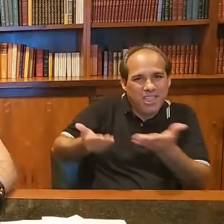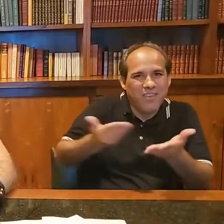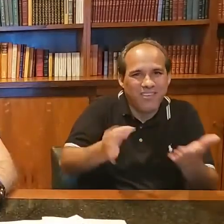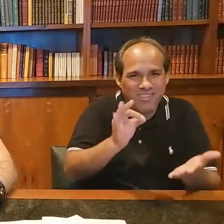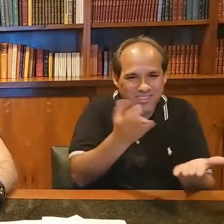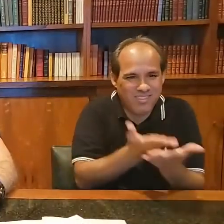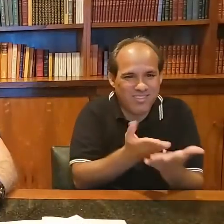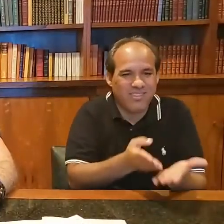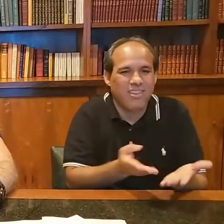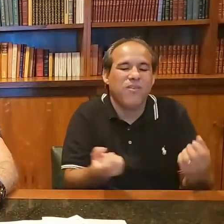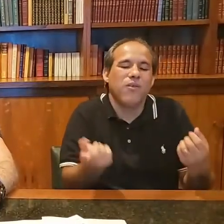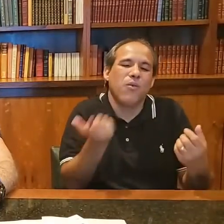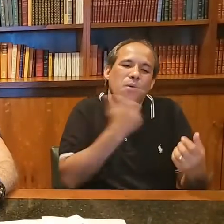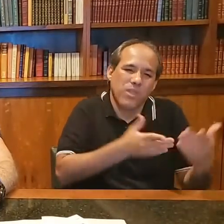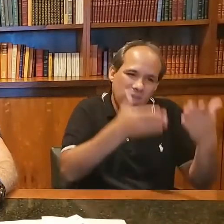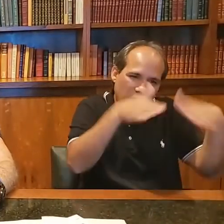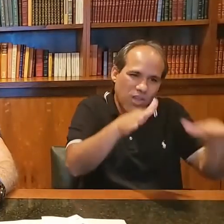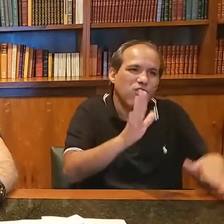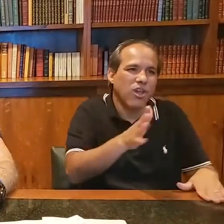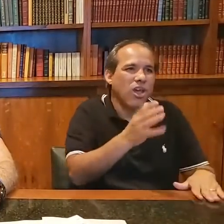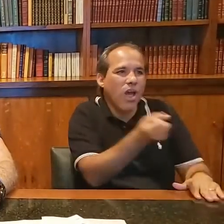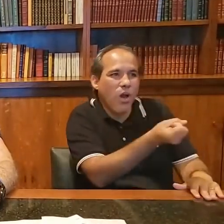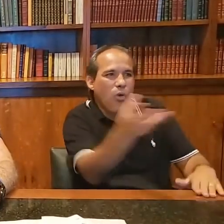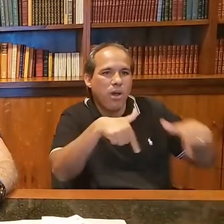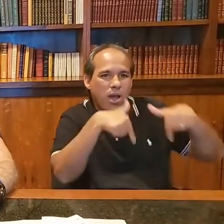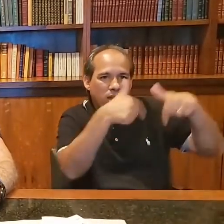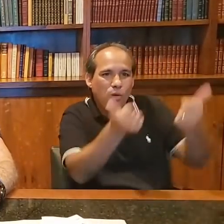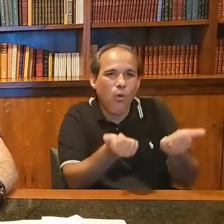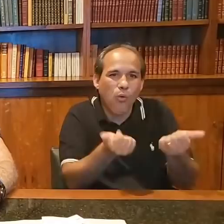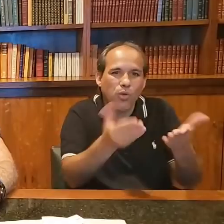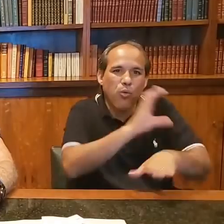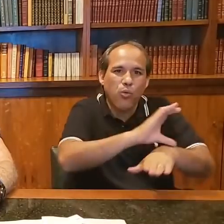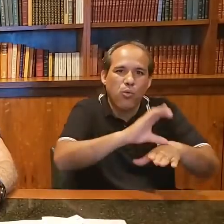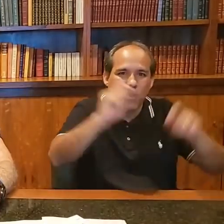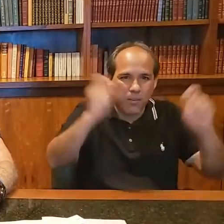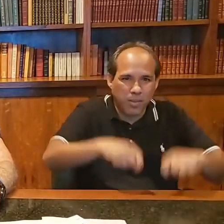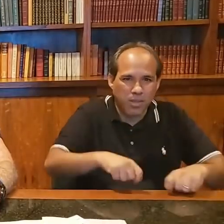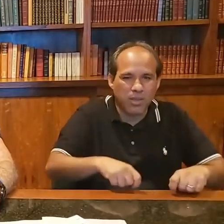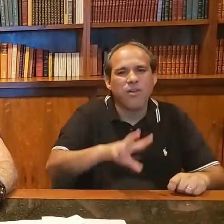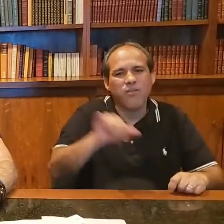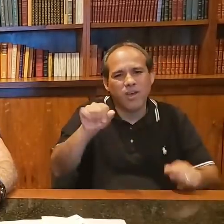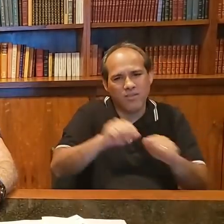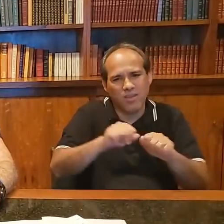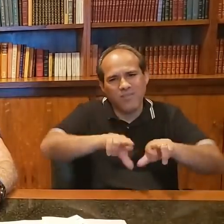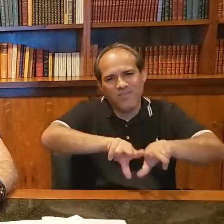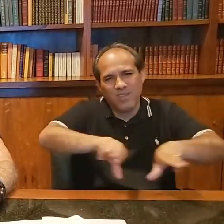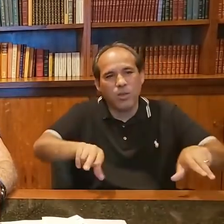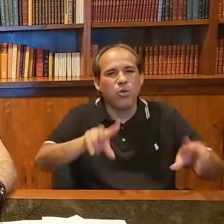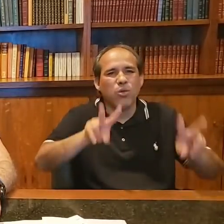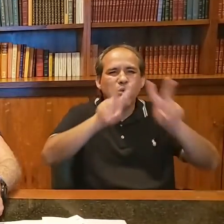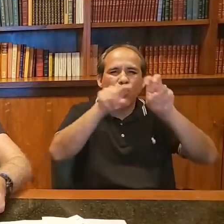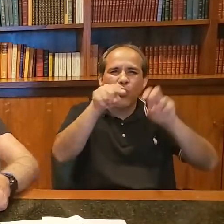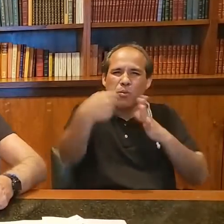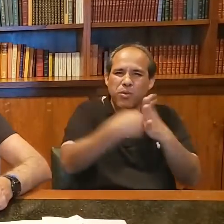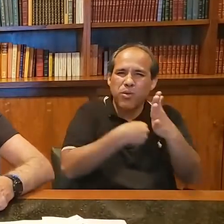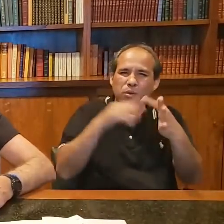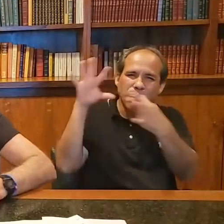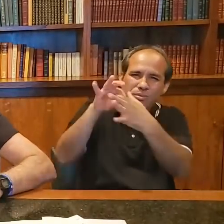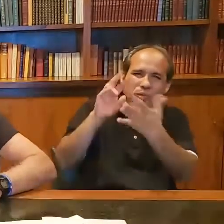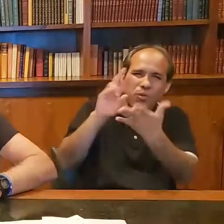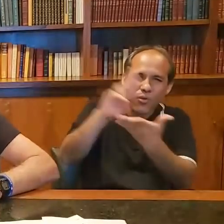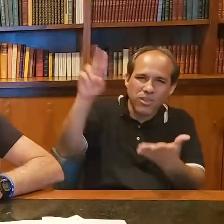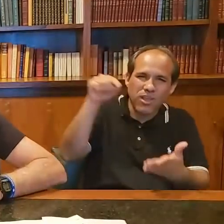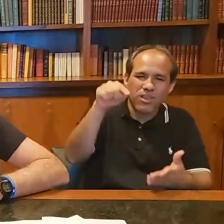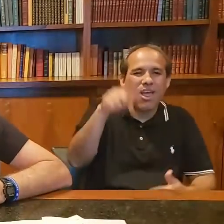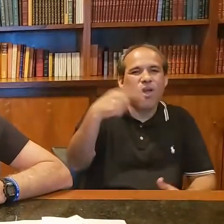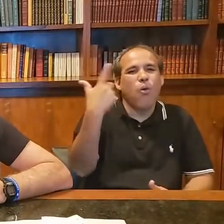algumas ações, capacitações e tal, e isso tudo vai ser feito. Com relação às universidades, aí nós entramos num outro